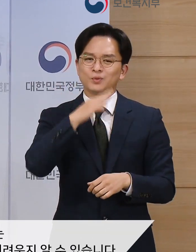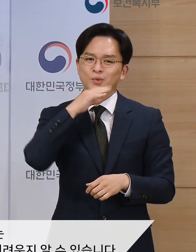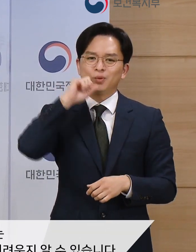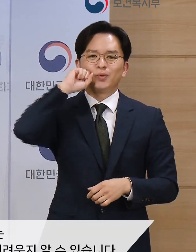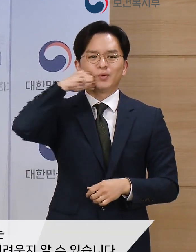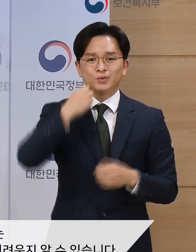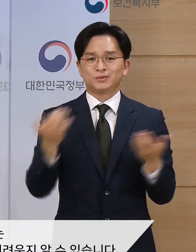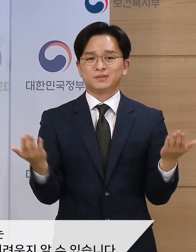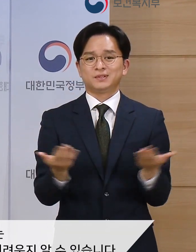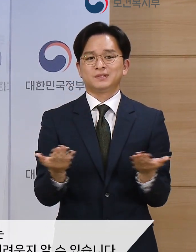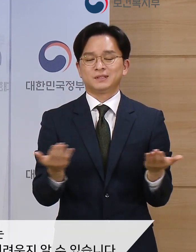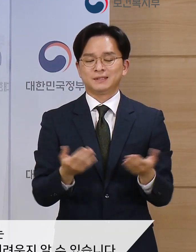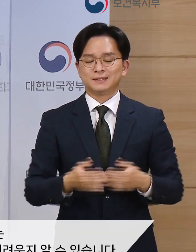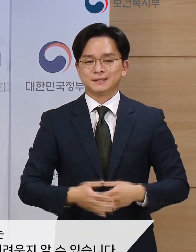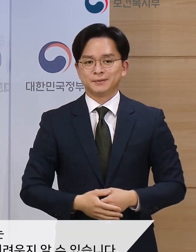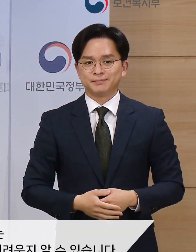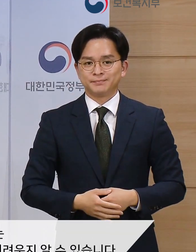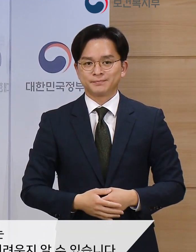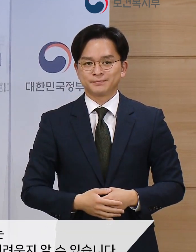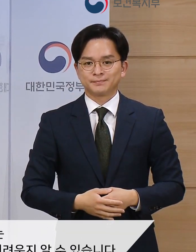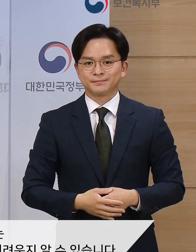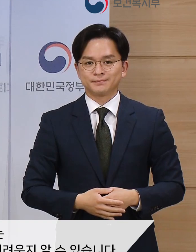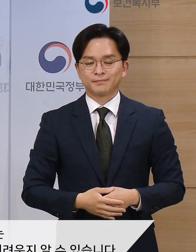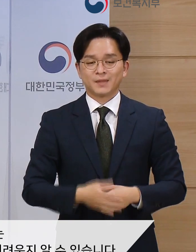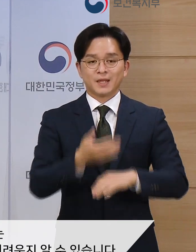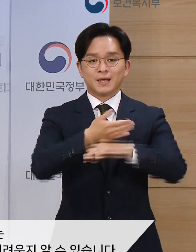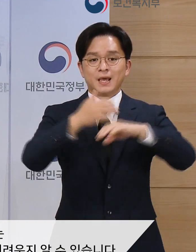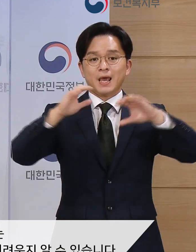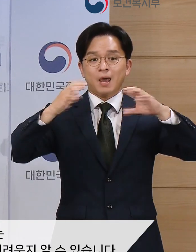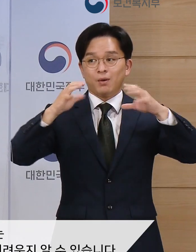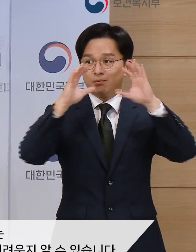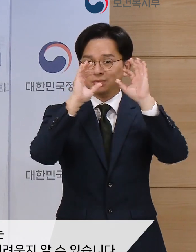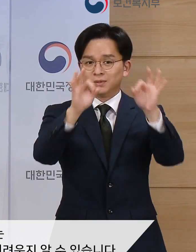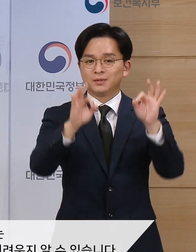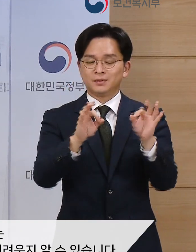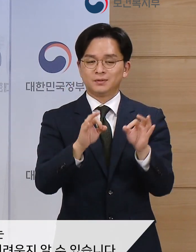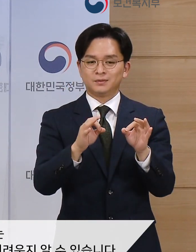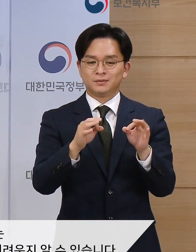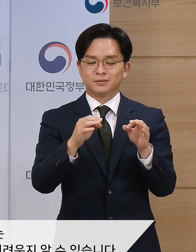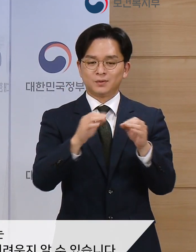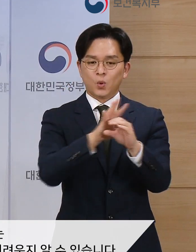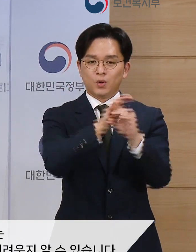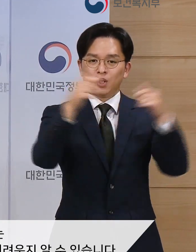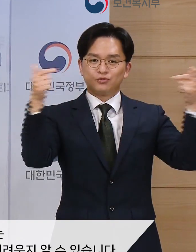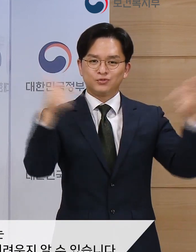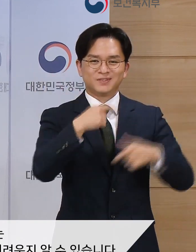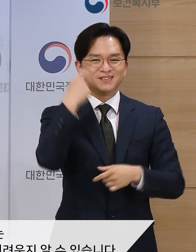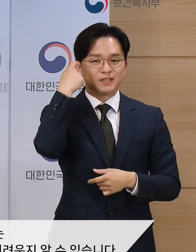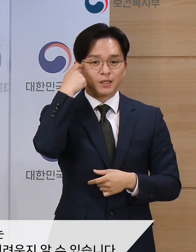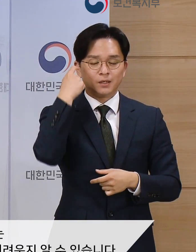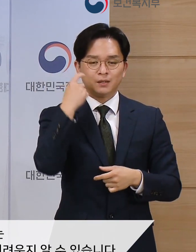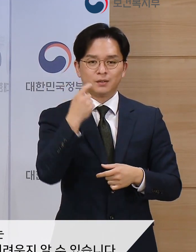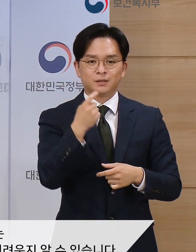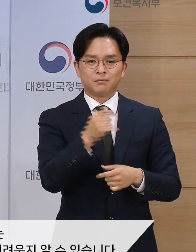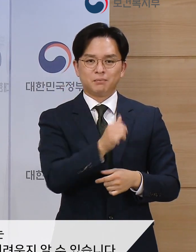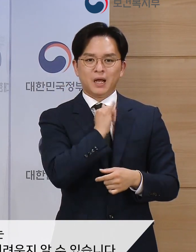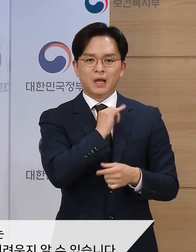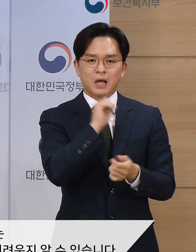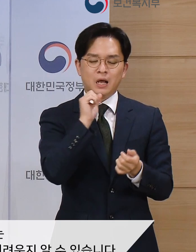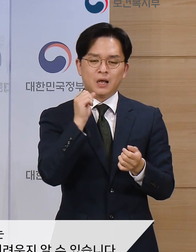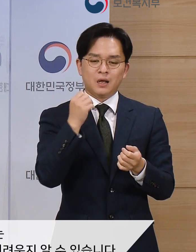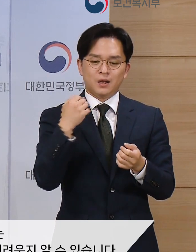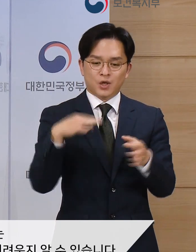경제활동을 재개한 이후 급격한 재유행을 맞이하고 있는 많은 해외 사례들을 볼 때 그 균형이